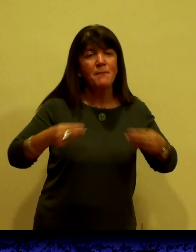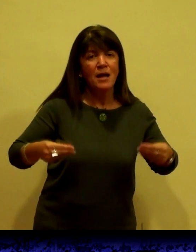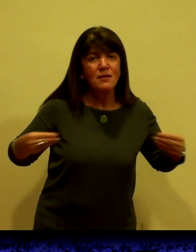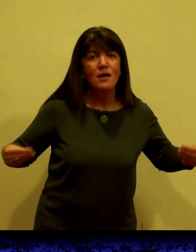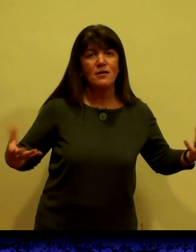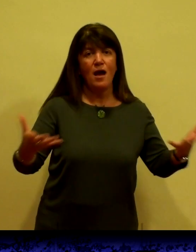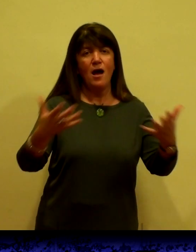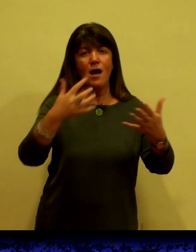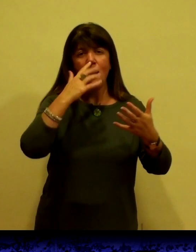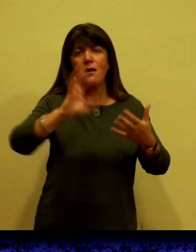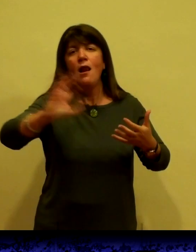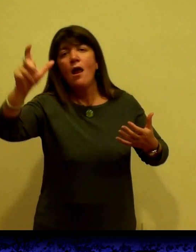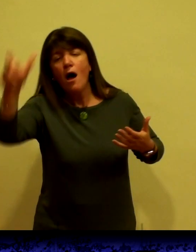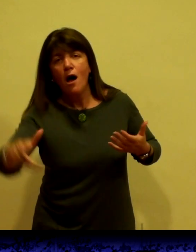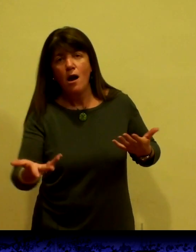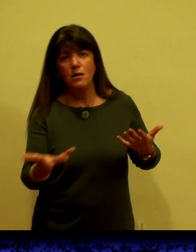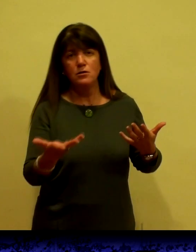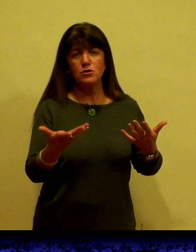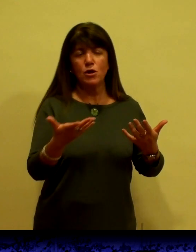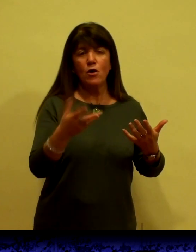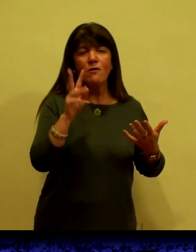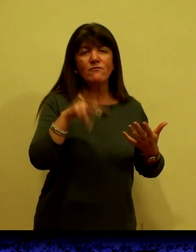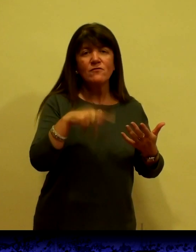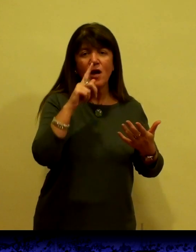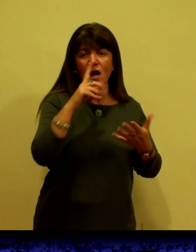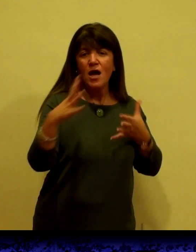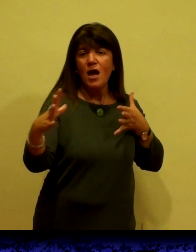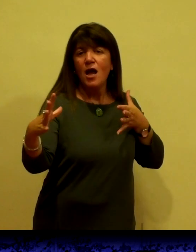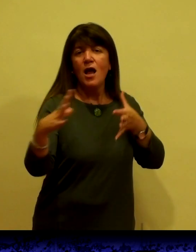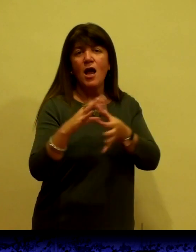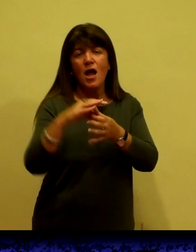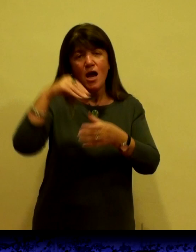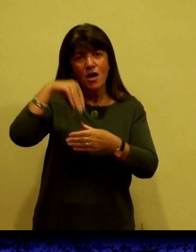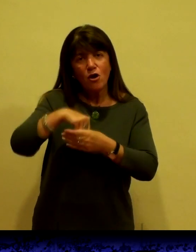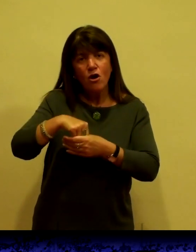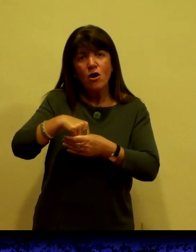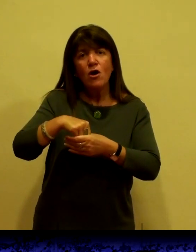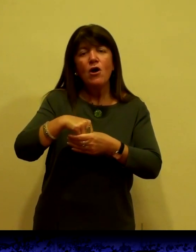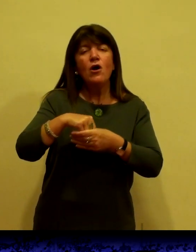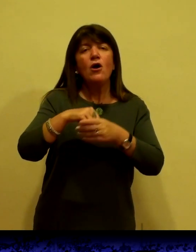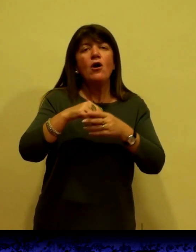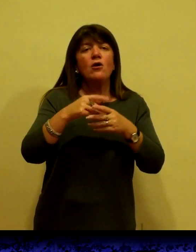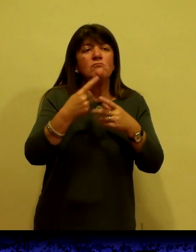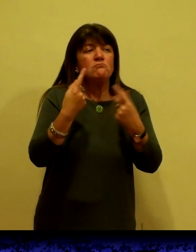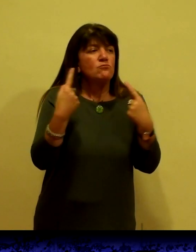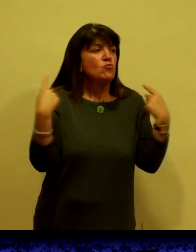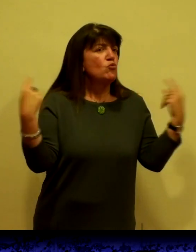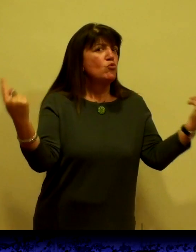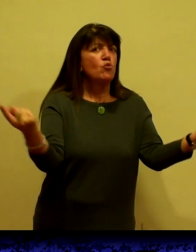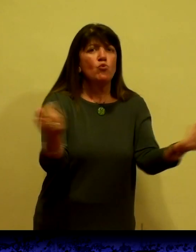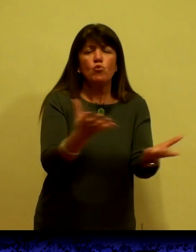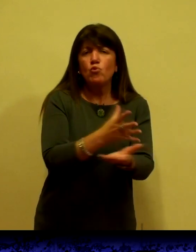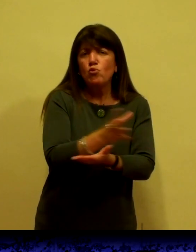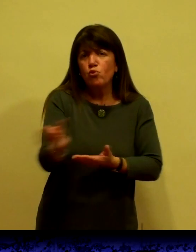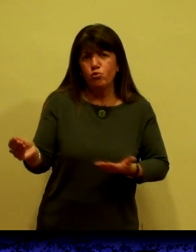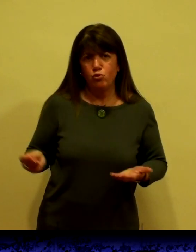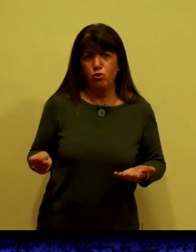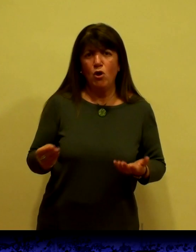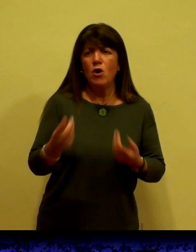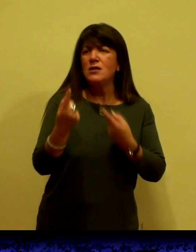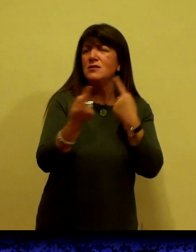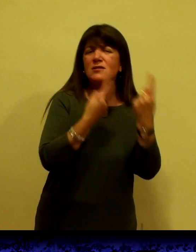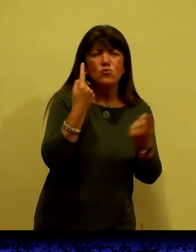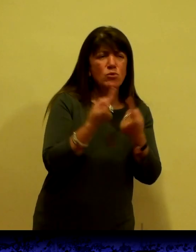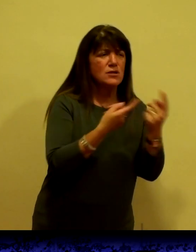ti connetti con la realtà che ti circonda, sia delle persone sia dei mezzi che adoperi. Quindi è